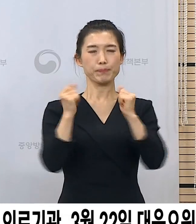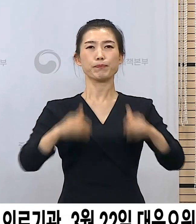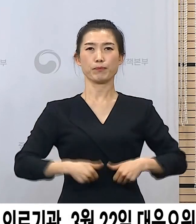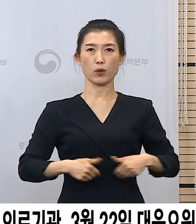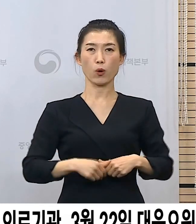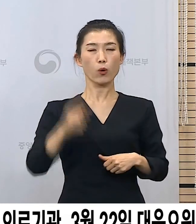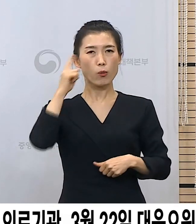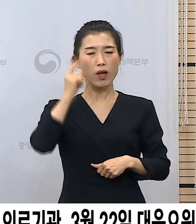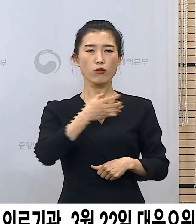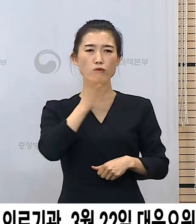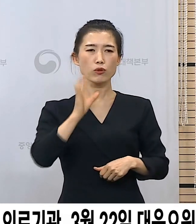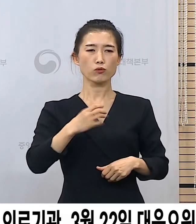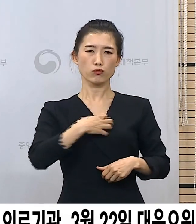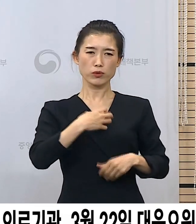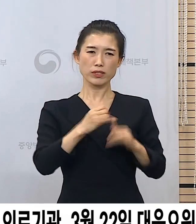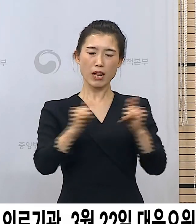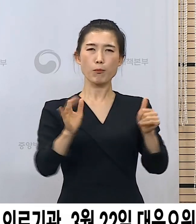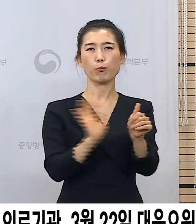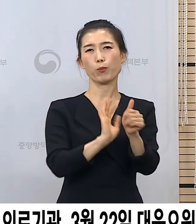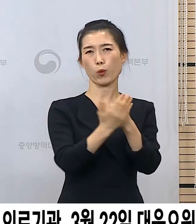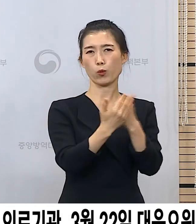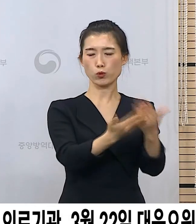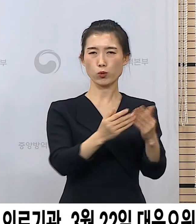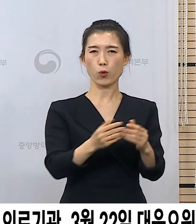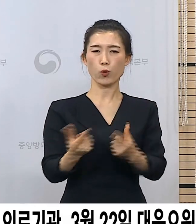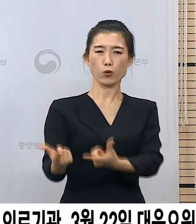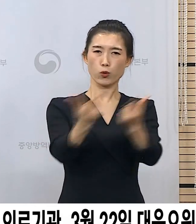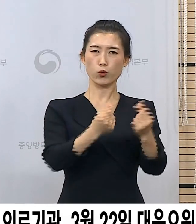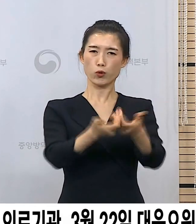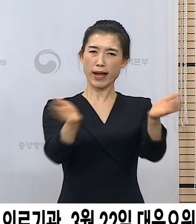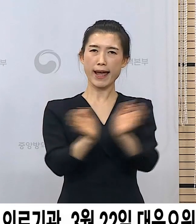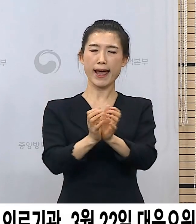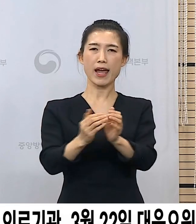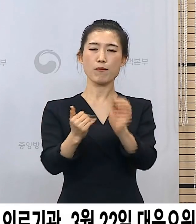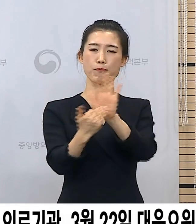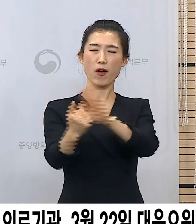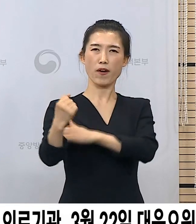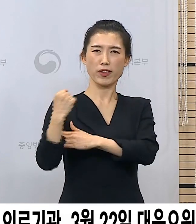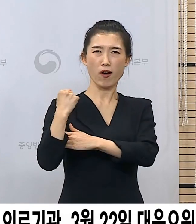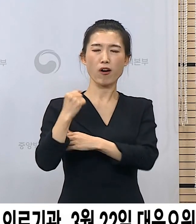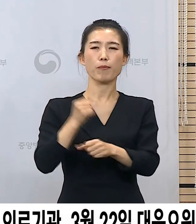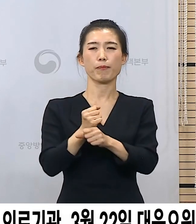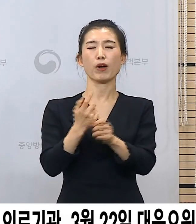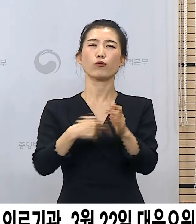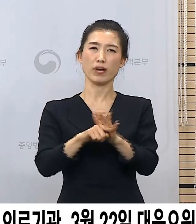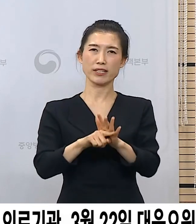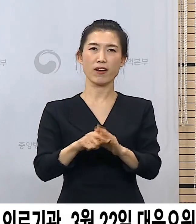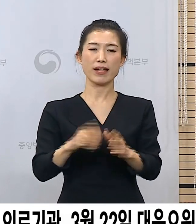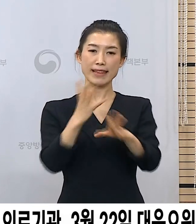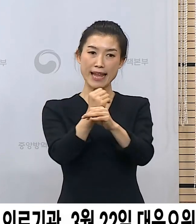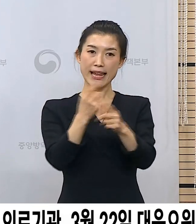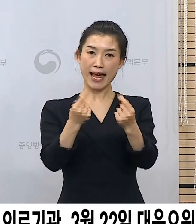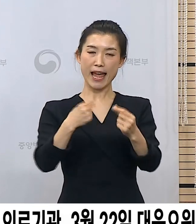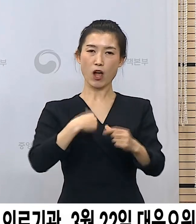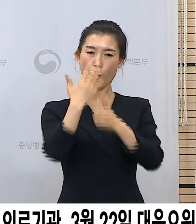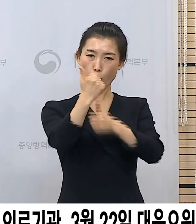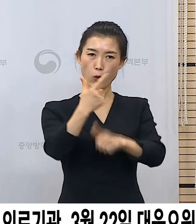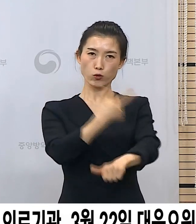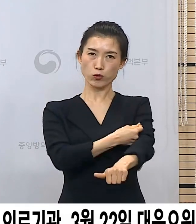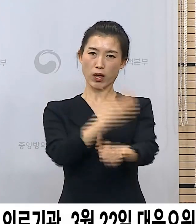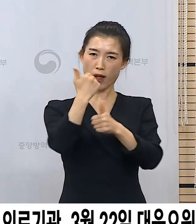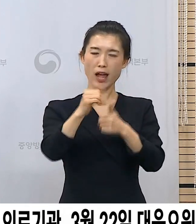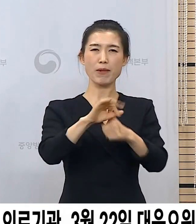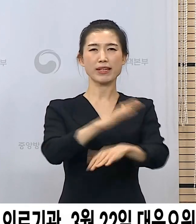고위험군을 보호하고 집단 면역 형성을 위해서는 접종 순서에 해당하시는 분들께서는 예방접종에 적극